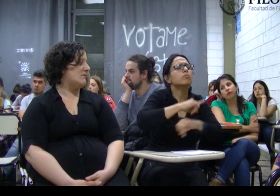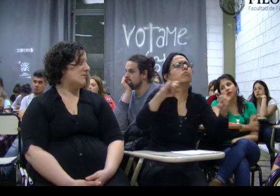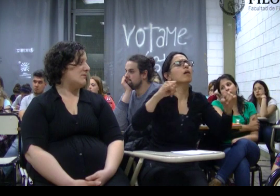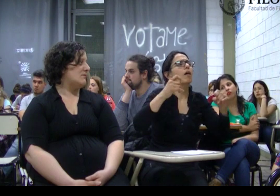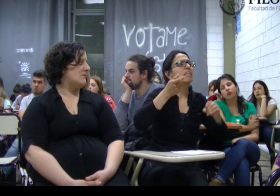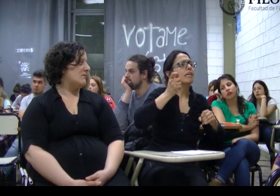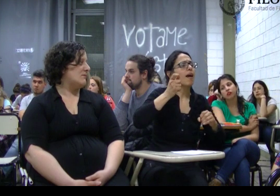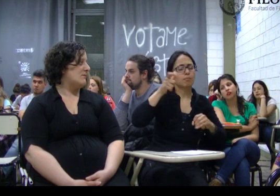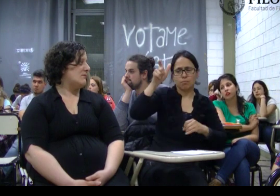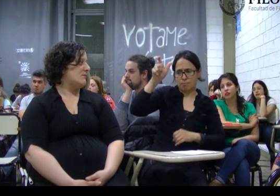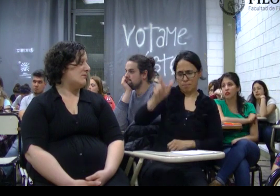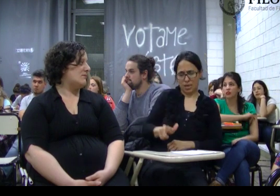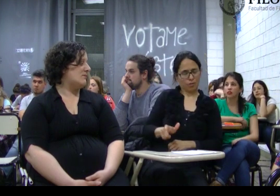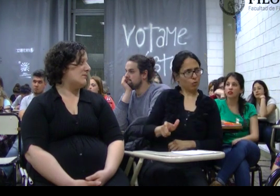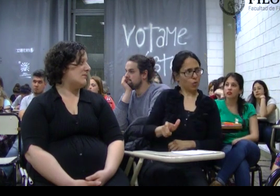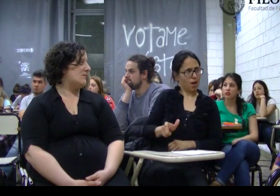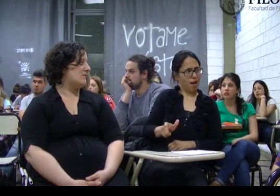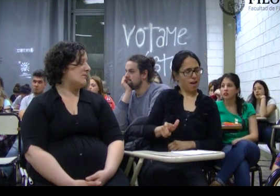sujeto